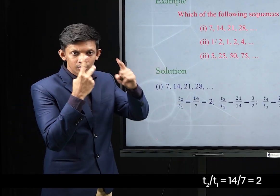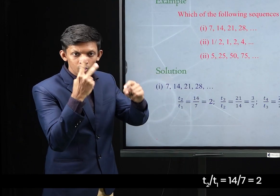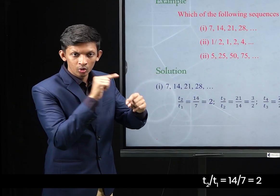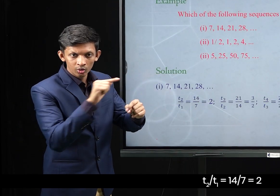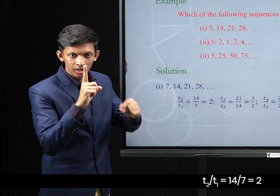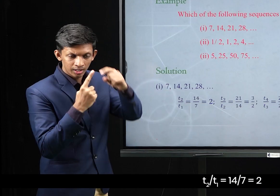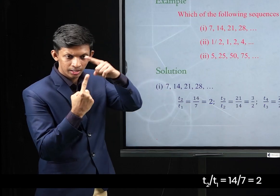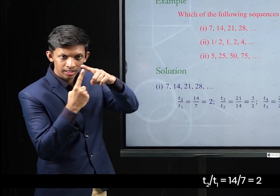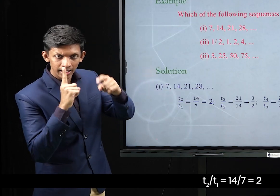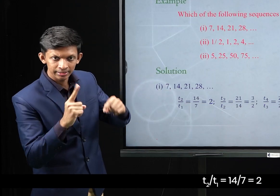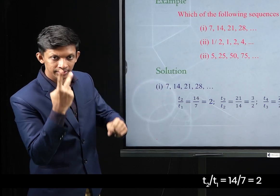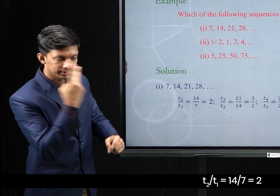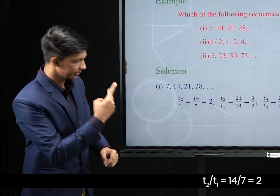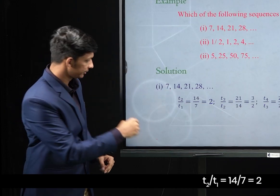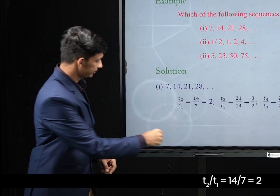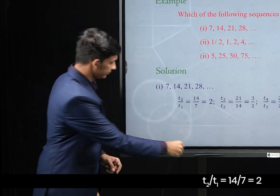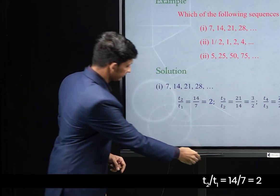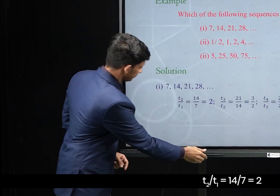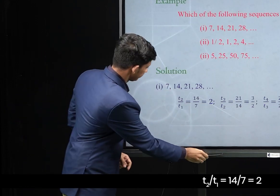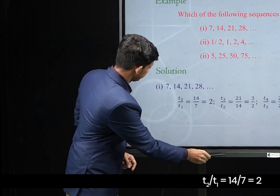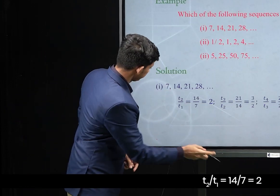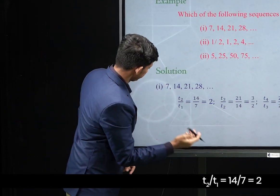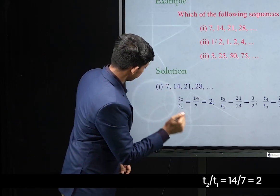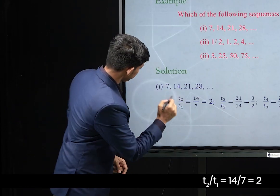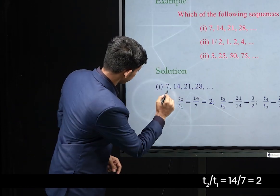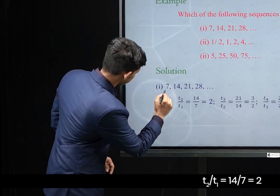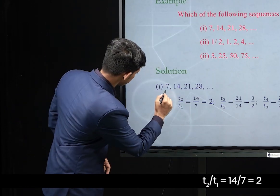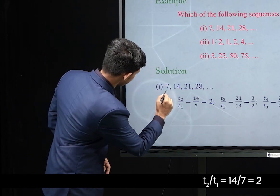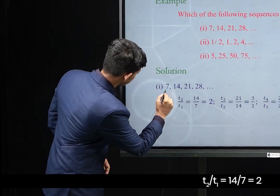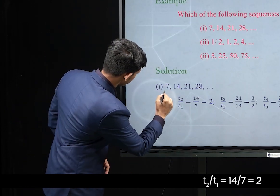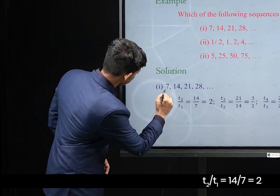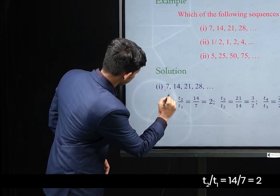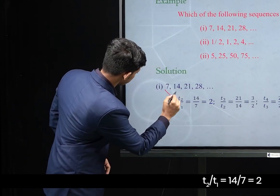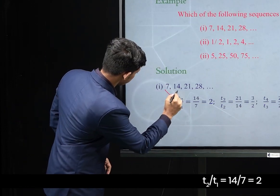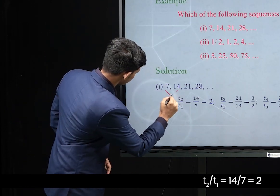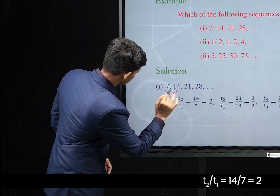etc. T2 by T1 is equal to 14 by 7 is equal to